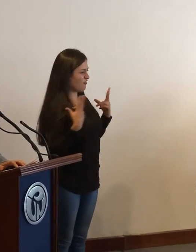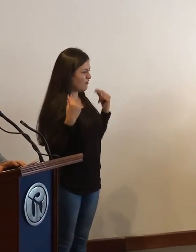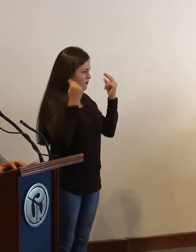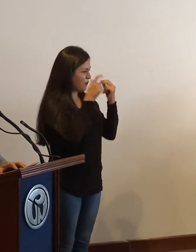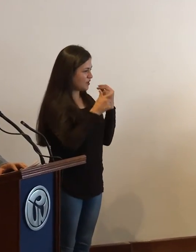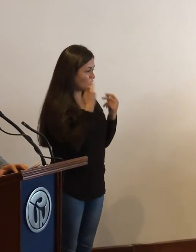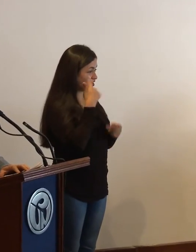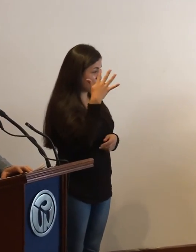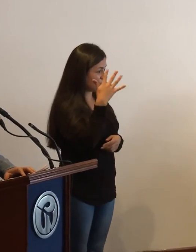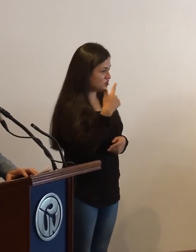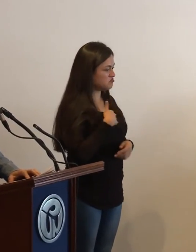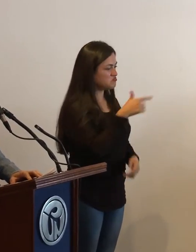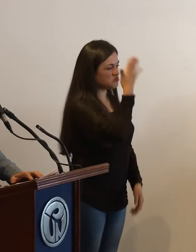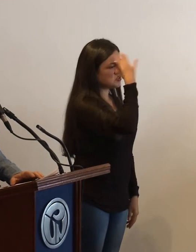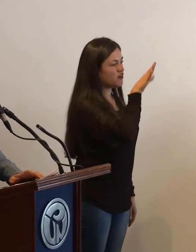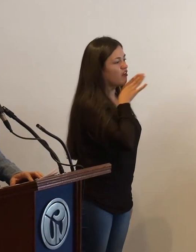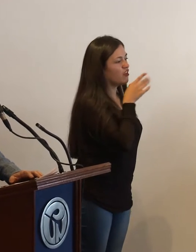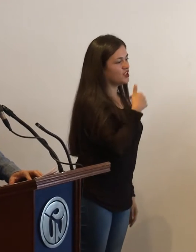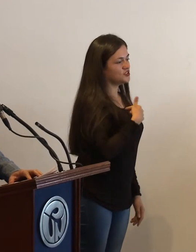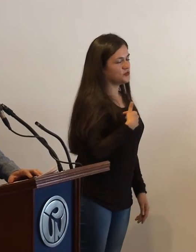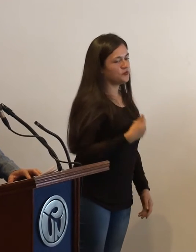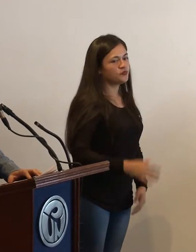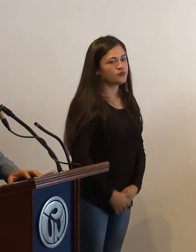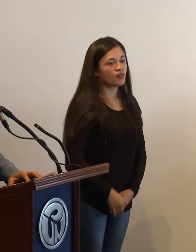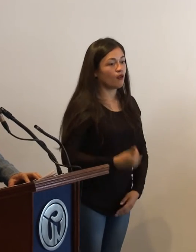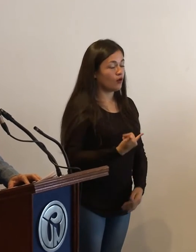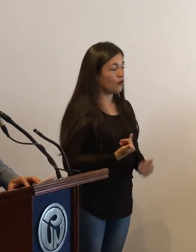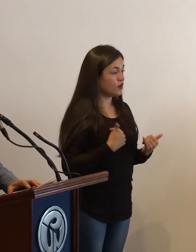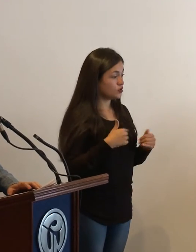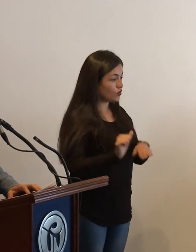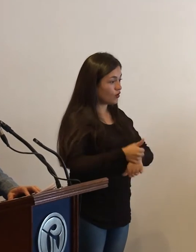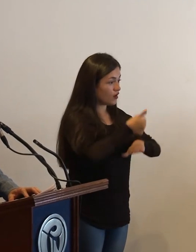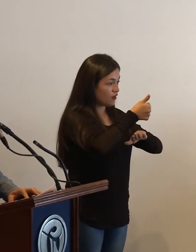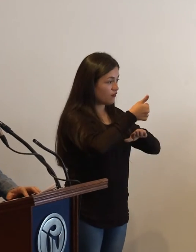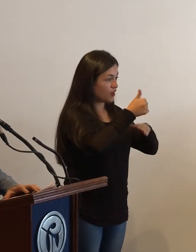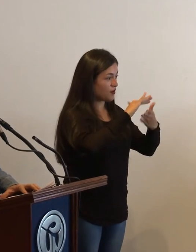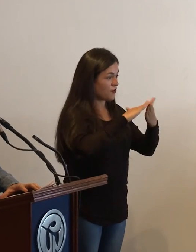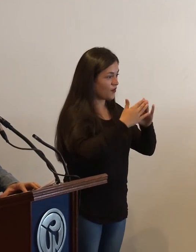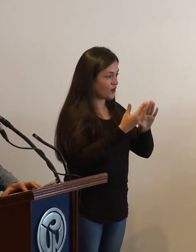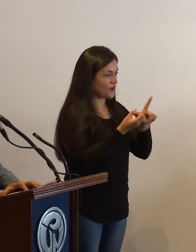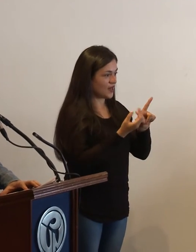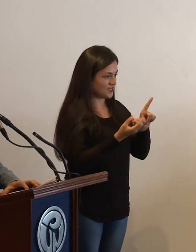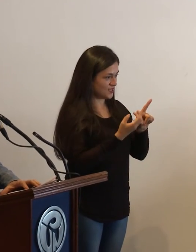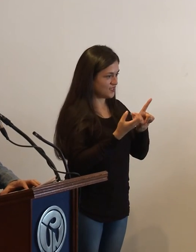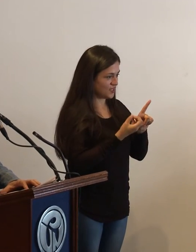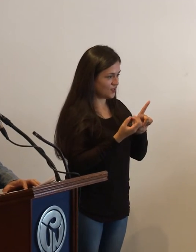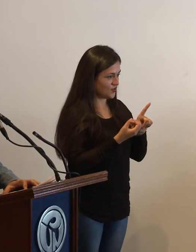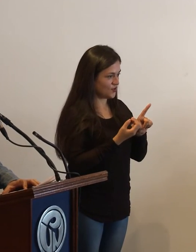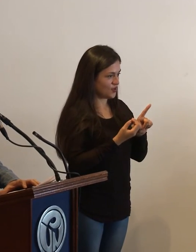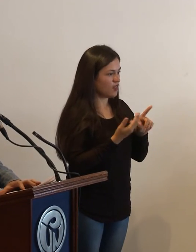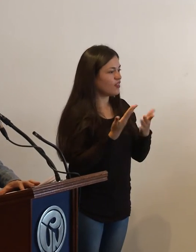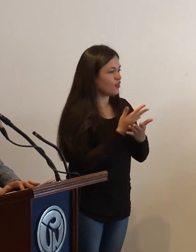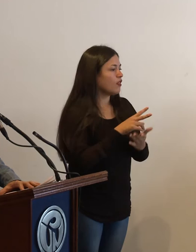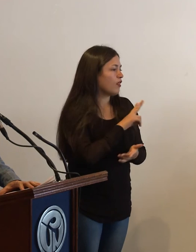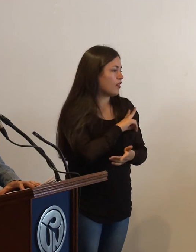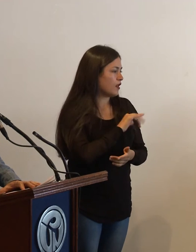Bueno, en este momento estoy dirigiendo el programa de la licenciatura en Educación Popular de la Universidad del